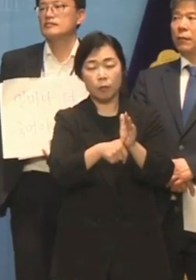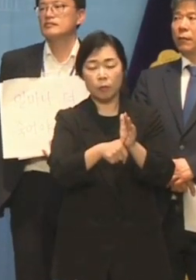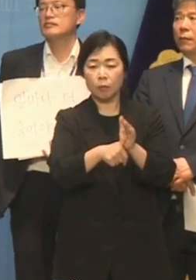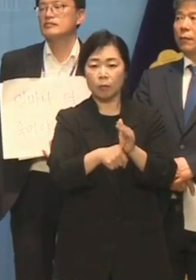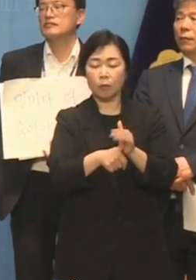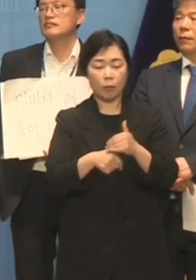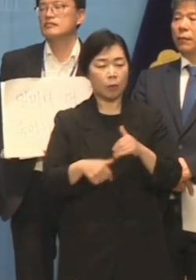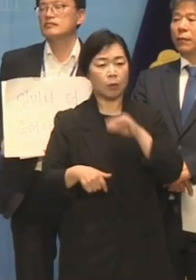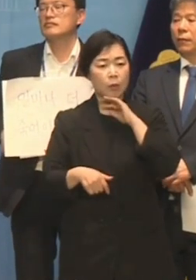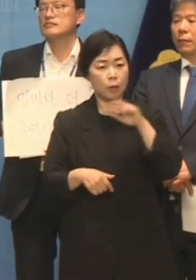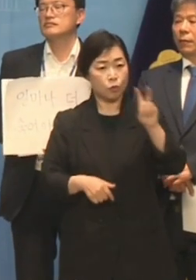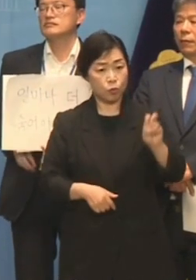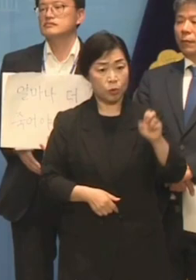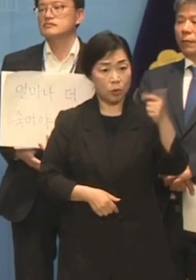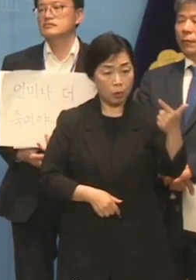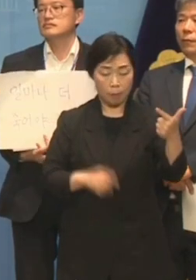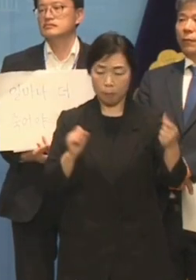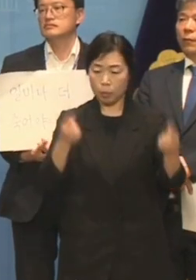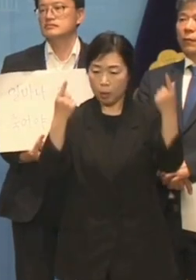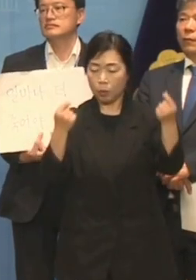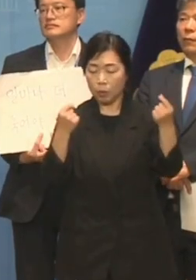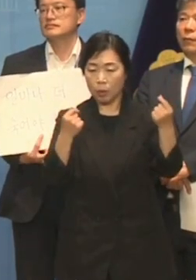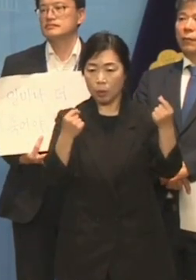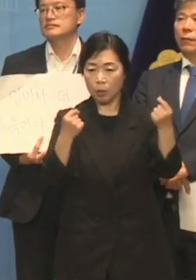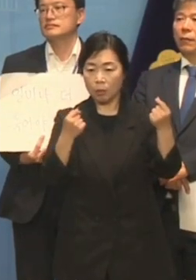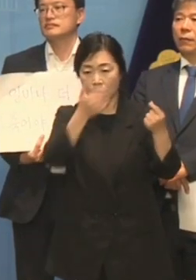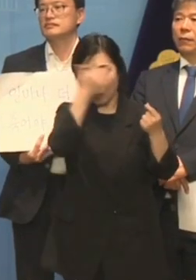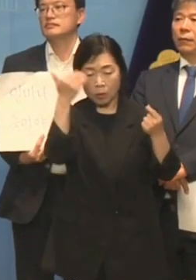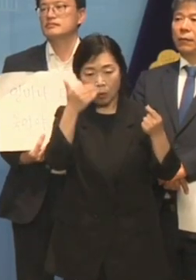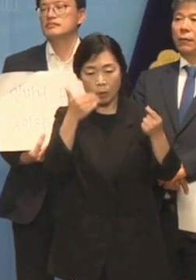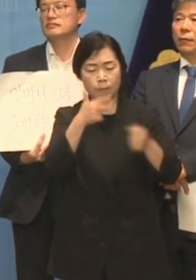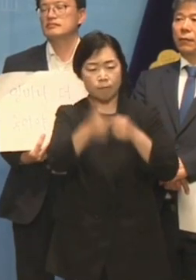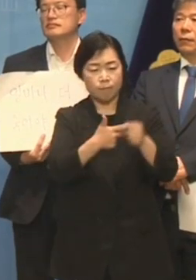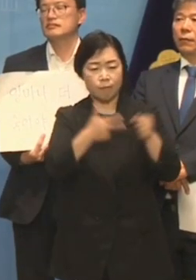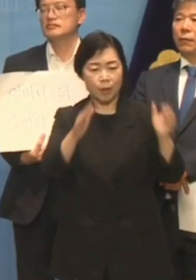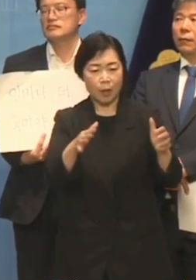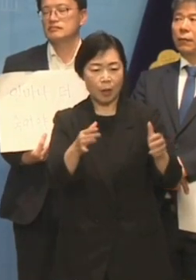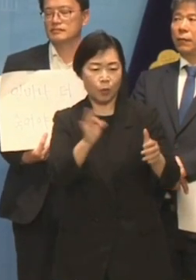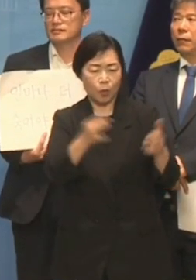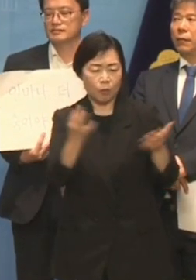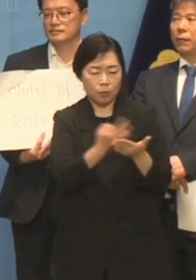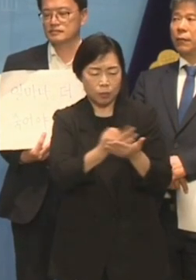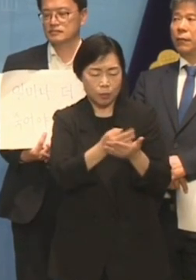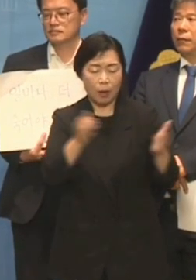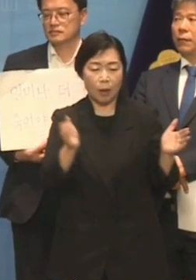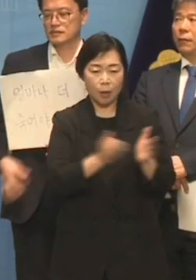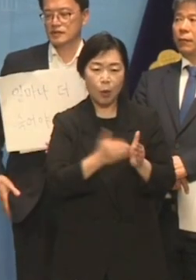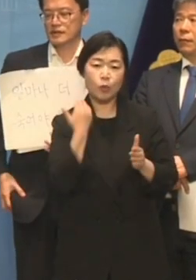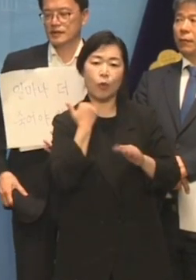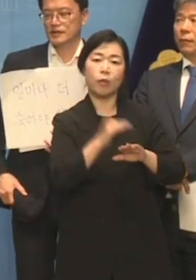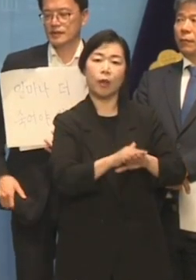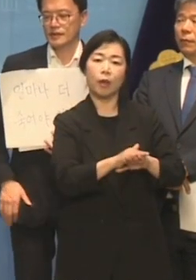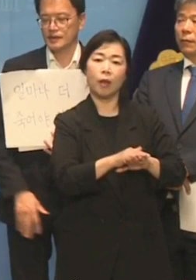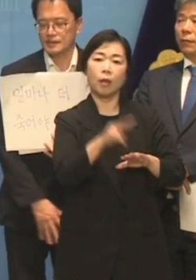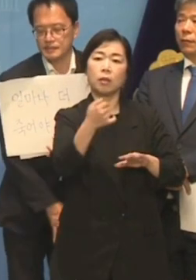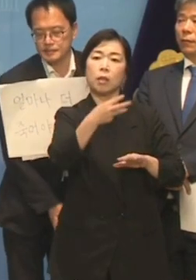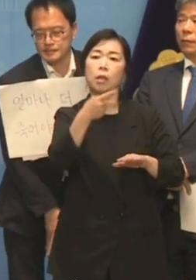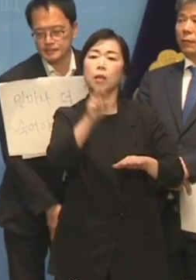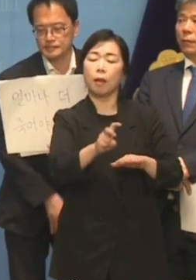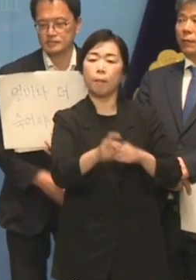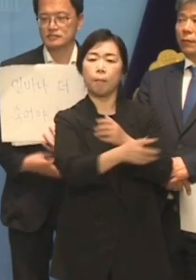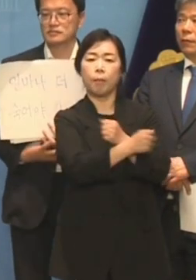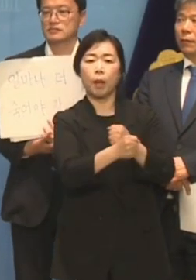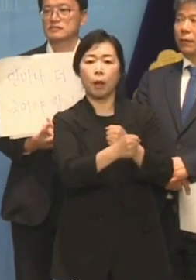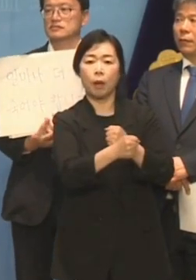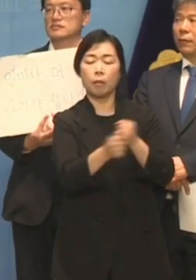저를 찾아왔었습니다. 7년 동안 모은 4,500만 원의 전세금으로 신림에 전세 계약을 했는데 그 집이